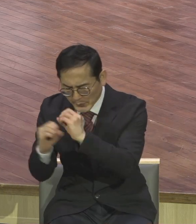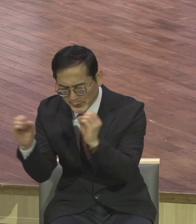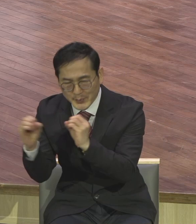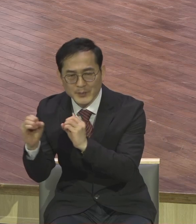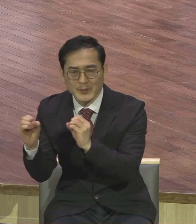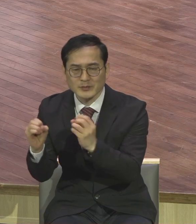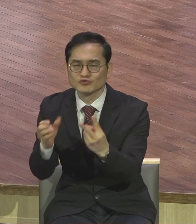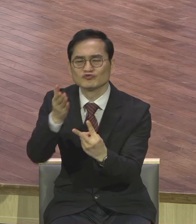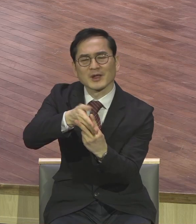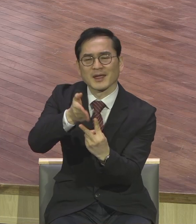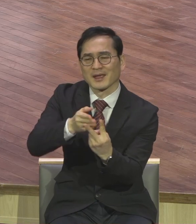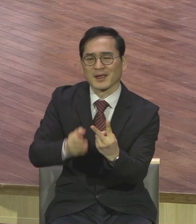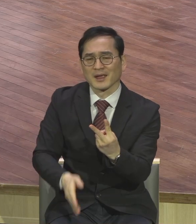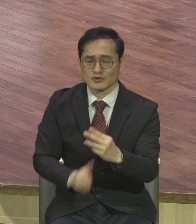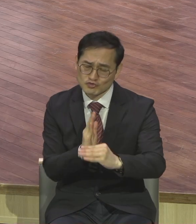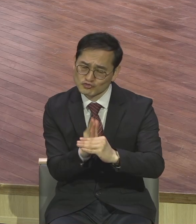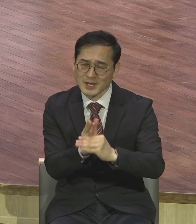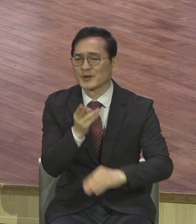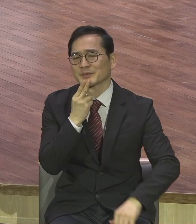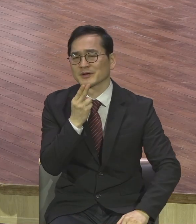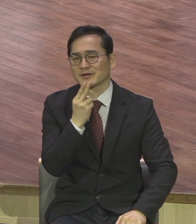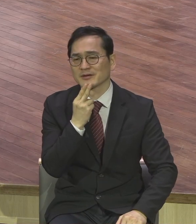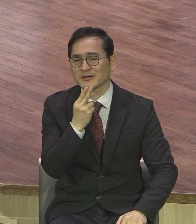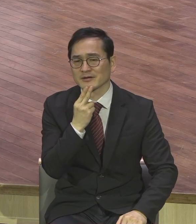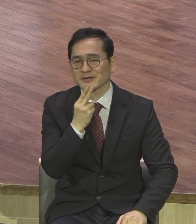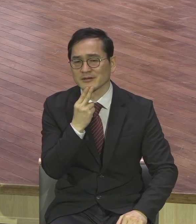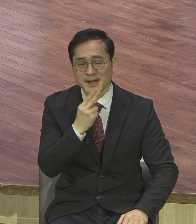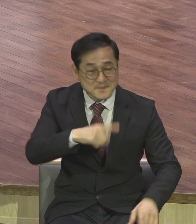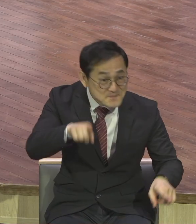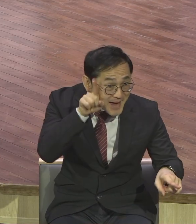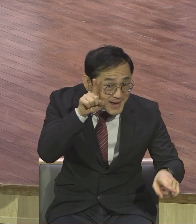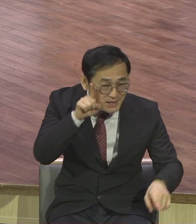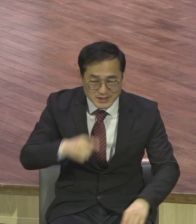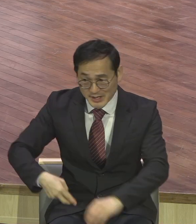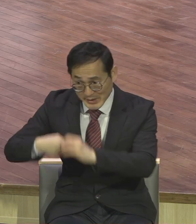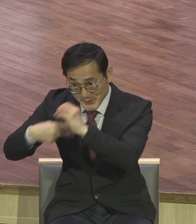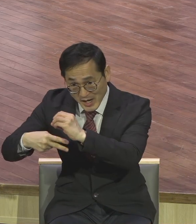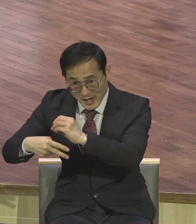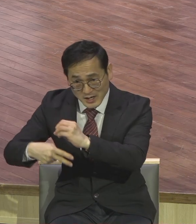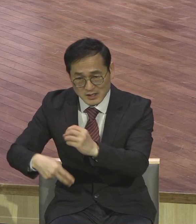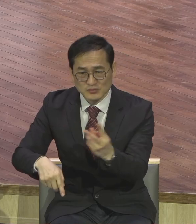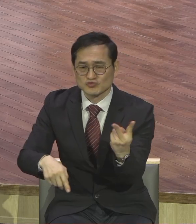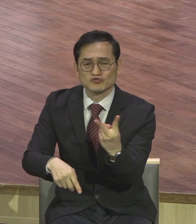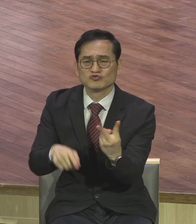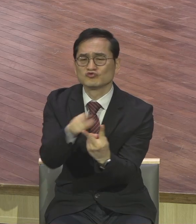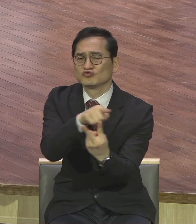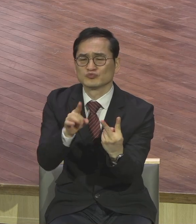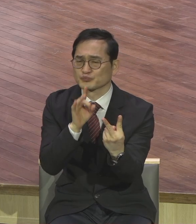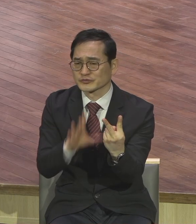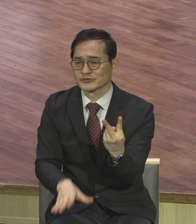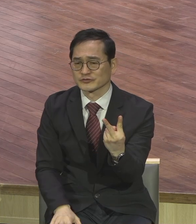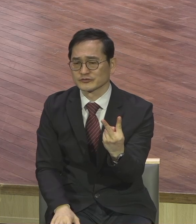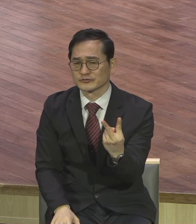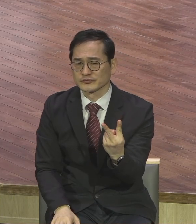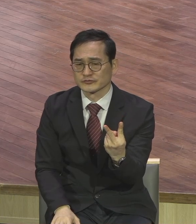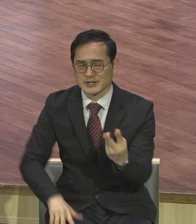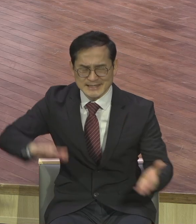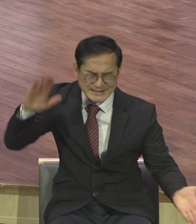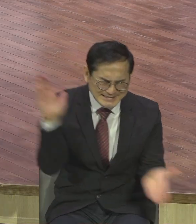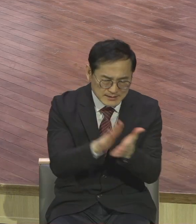이거 기억해야 돼요. 전부냐 전무냐, 전부냐 전무냐, 참든지